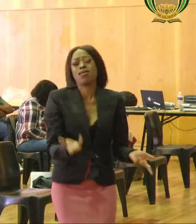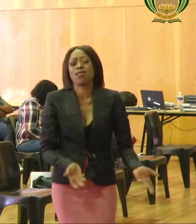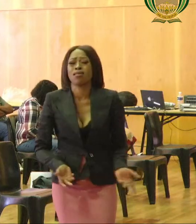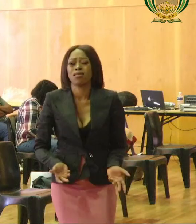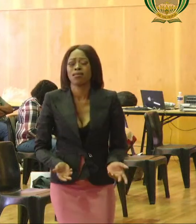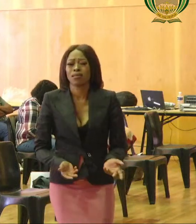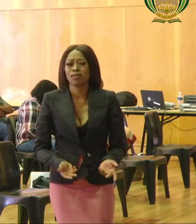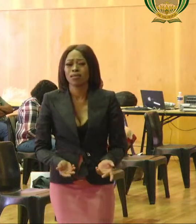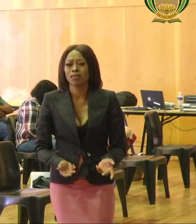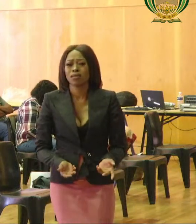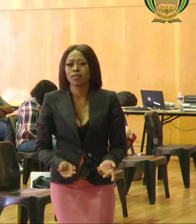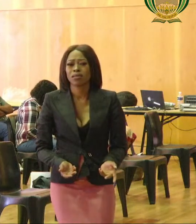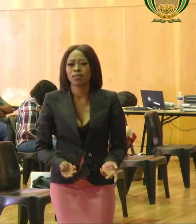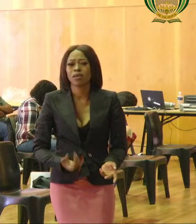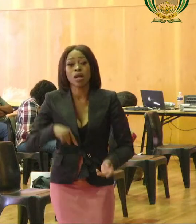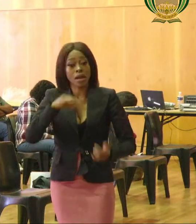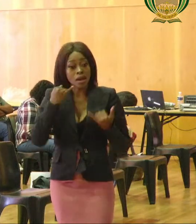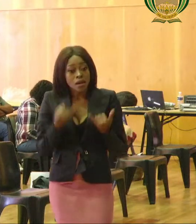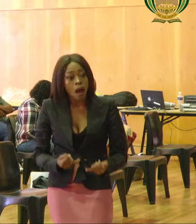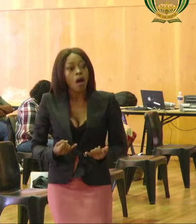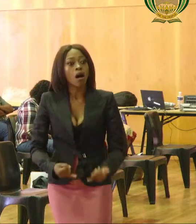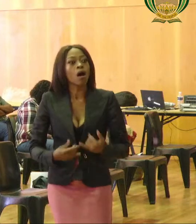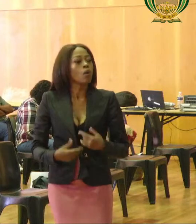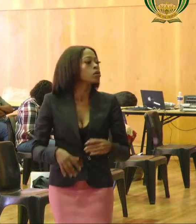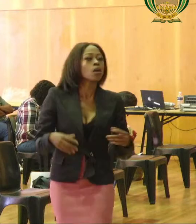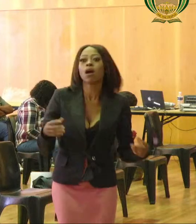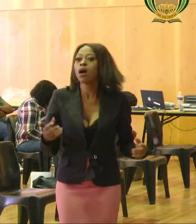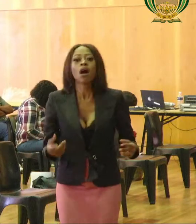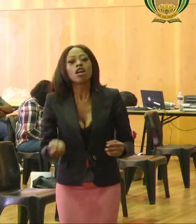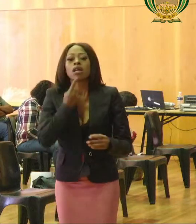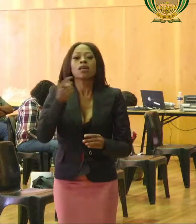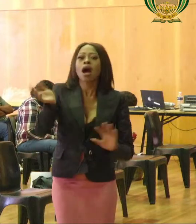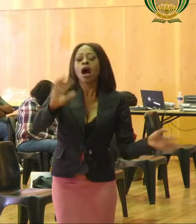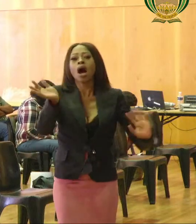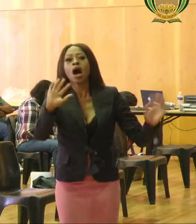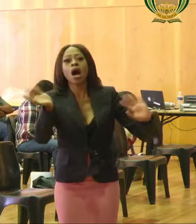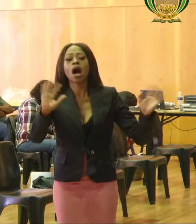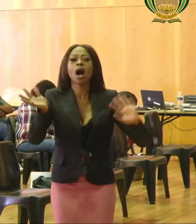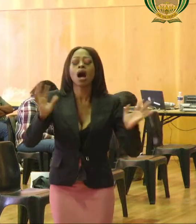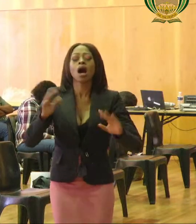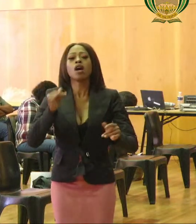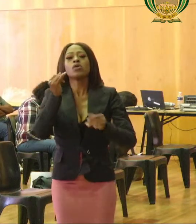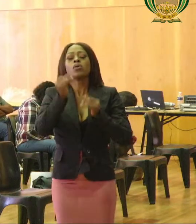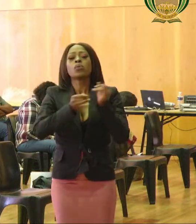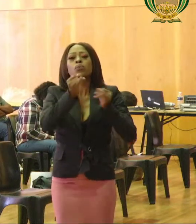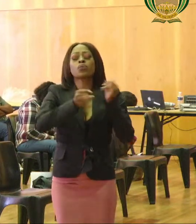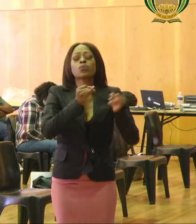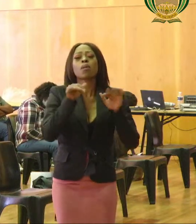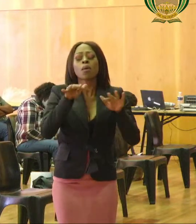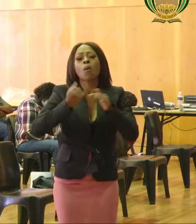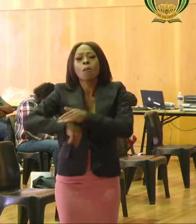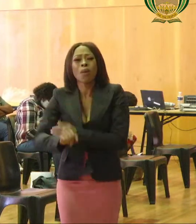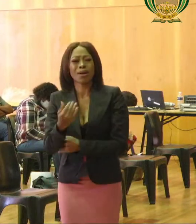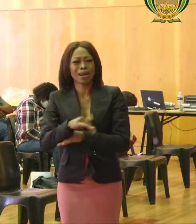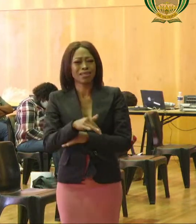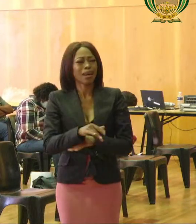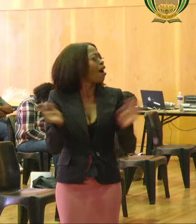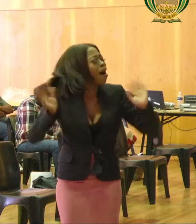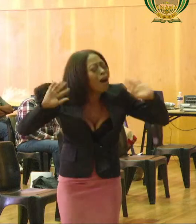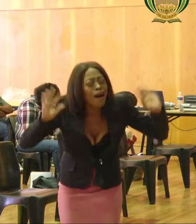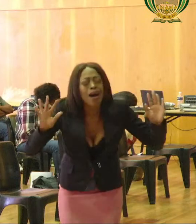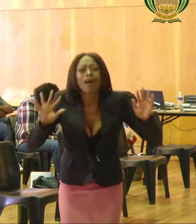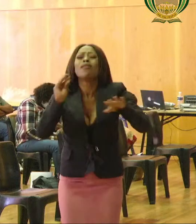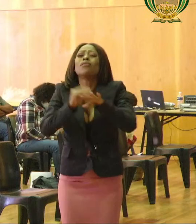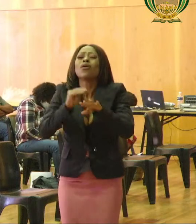bunje. Sithi sawuphakama ke ngoku thina kuthiwa senza izonofobia. Ingasoyizonofobia. Ingxaki